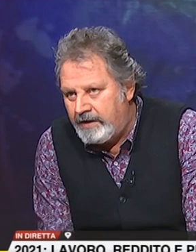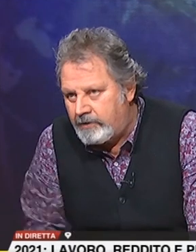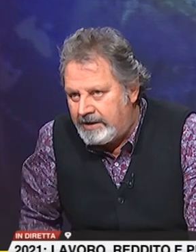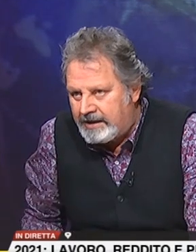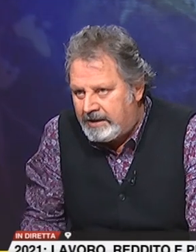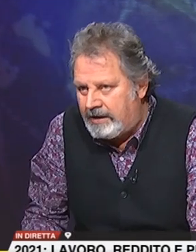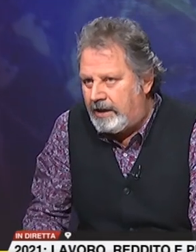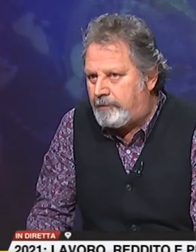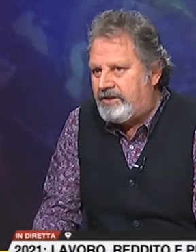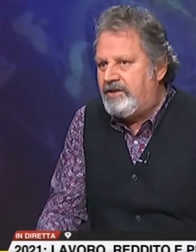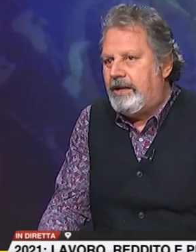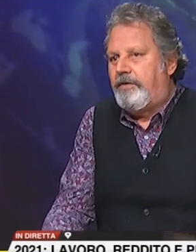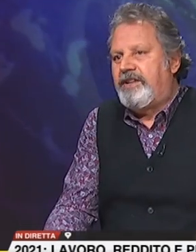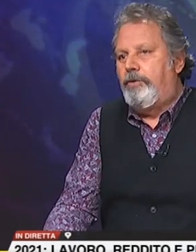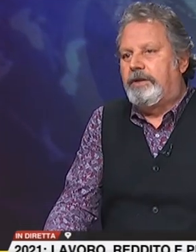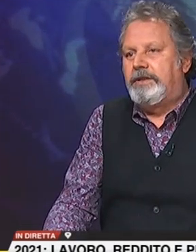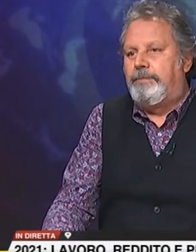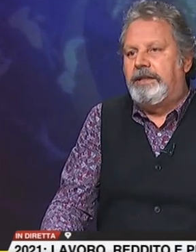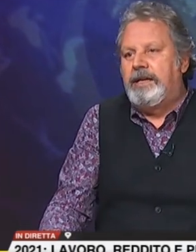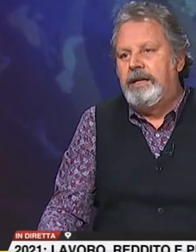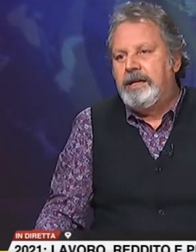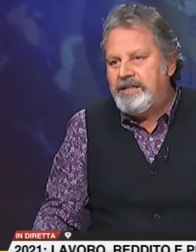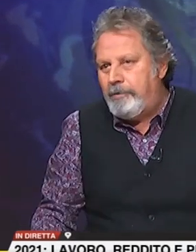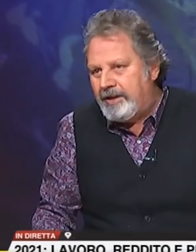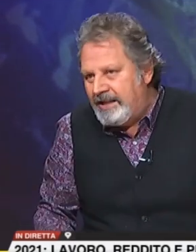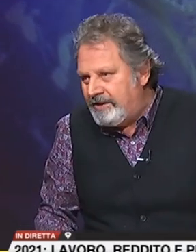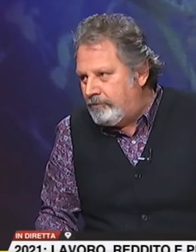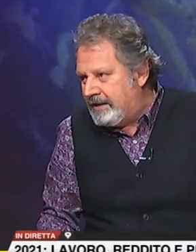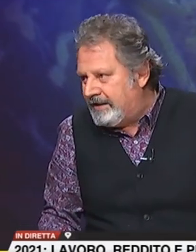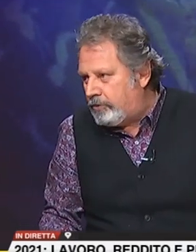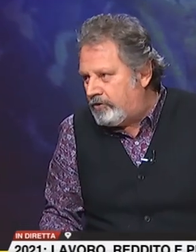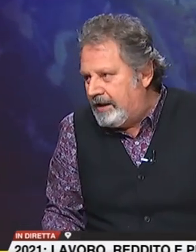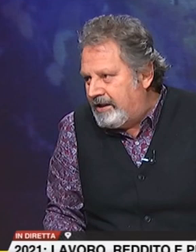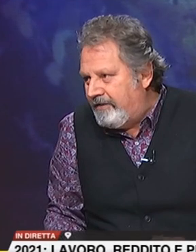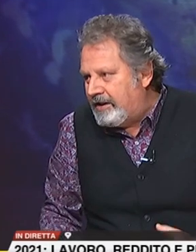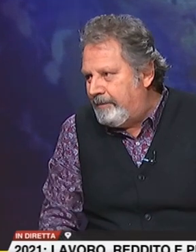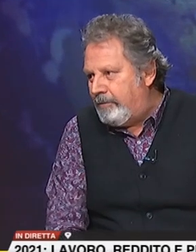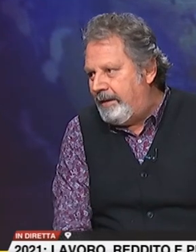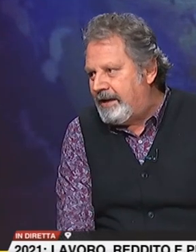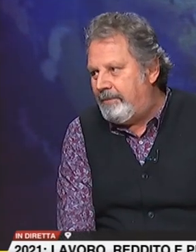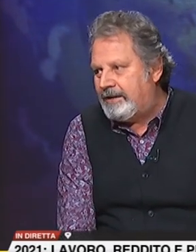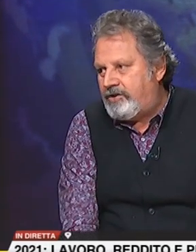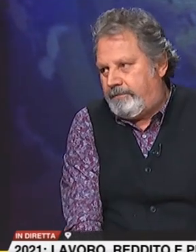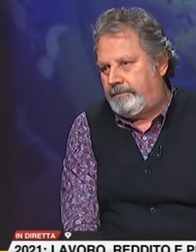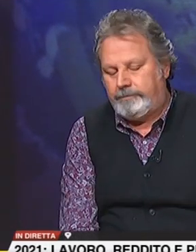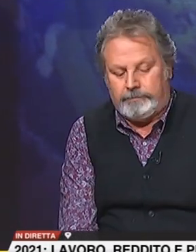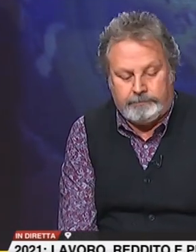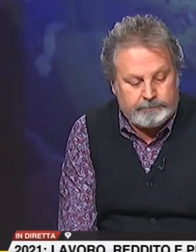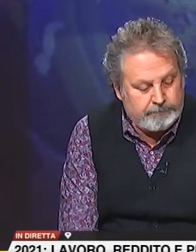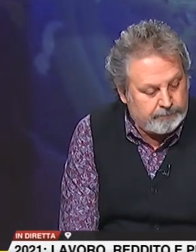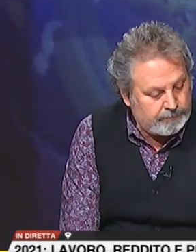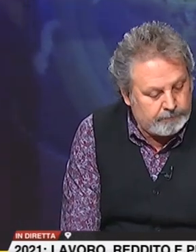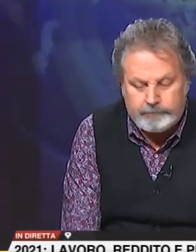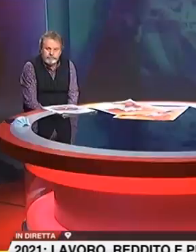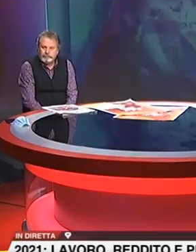questo servizio agli iscritti allo SPCGL lo facciamo gratuitamente, siamo presenti in tutte le 18 sedi, se avete dei problemi chiamateci. Ecco, questo